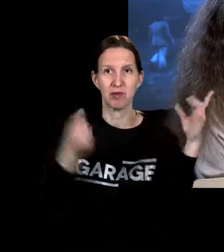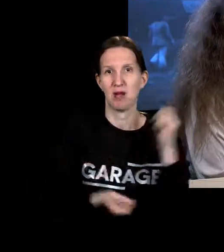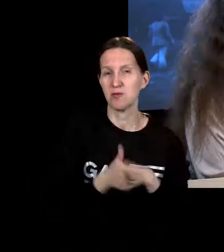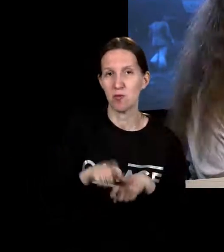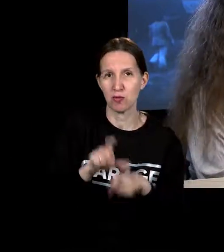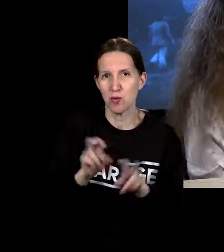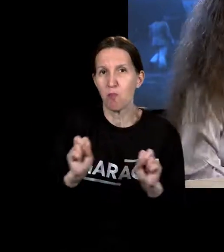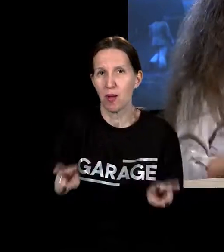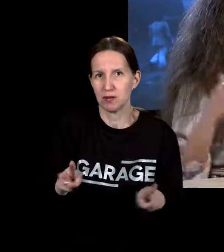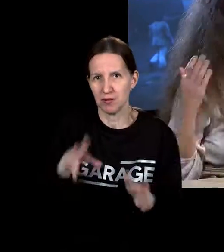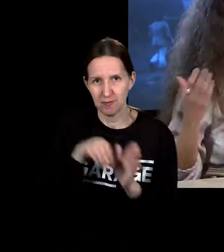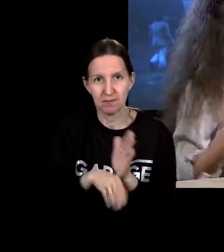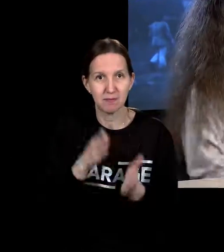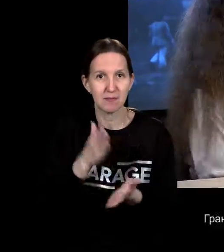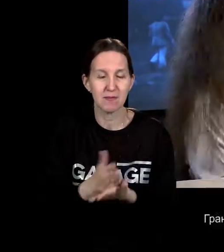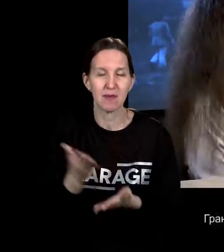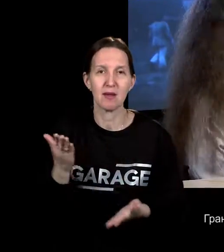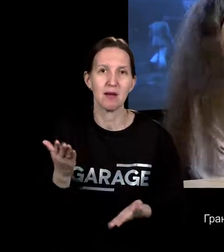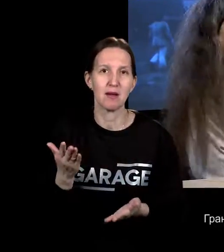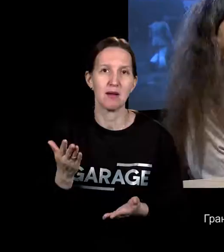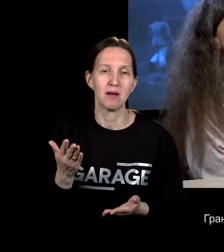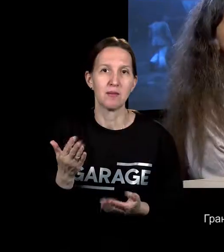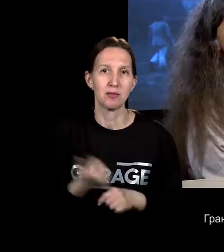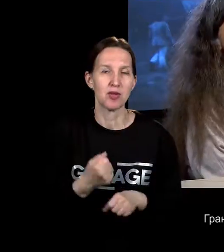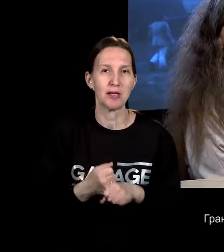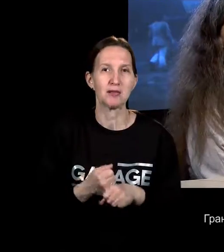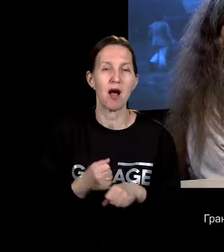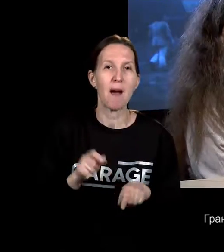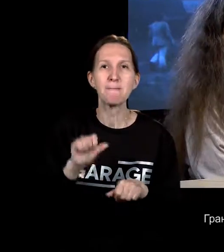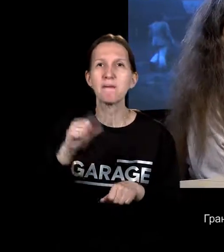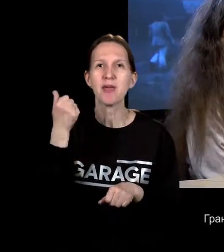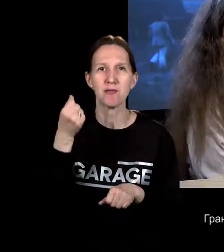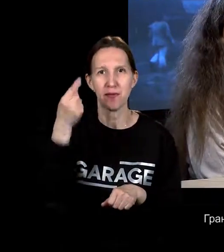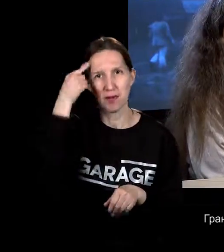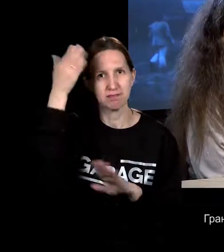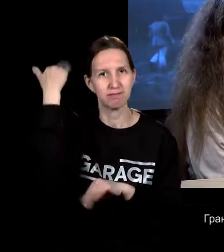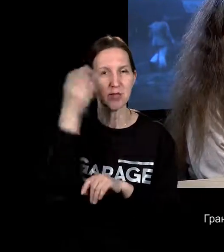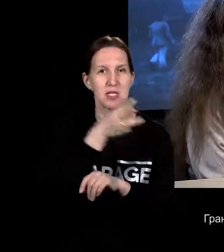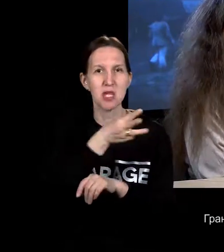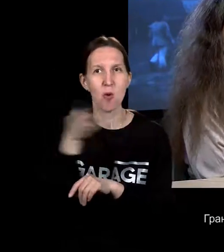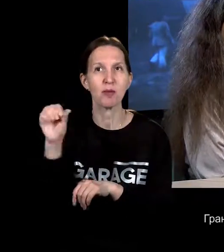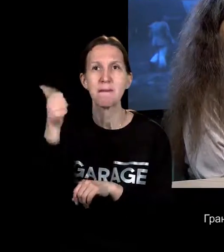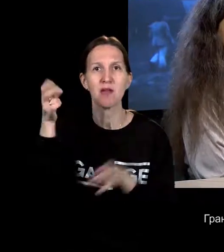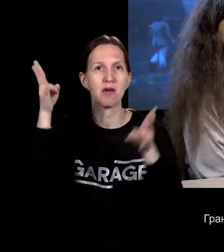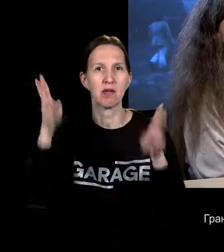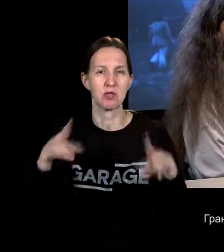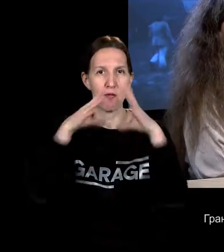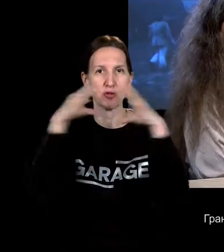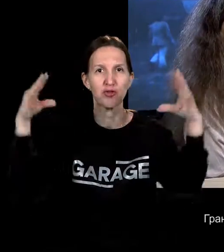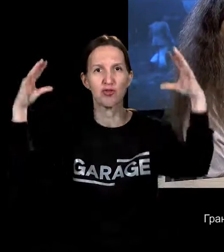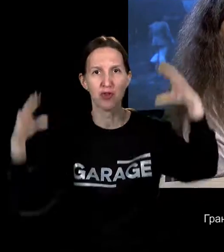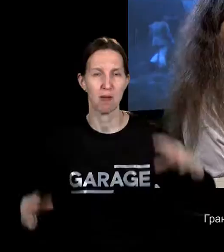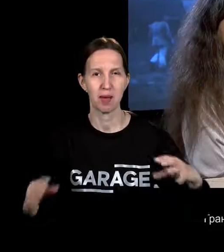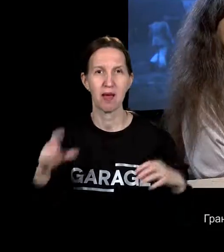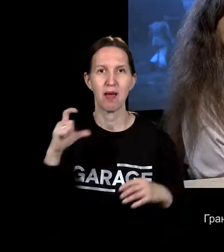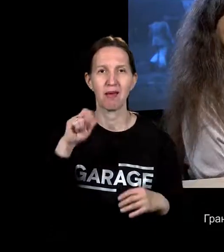небезопасный транспорт, вот там, это грандиозные съемки первой катастрофы дирижабля, вот это падение дирижабля